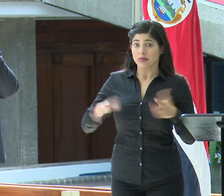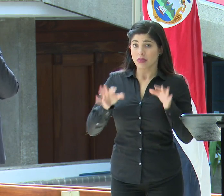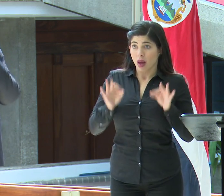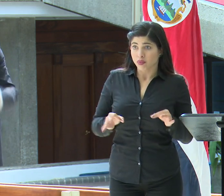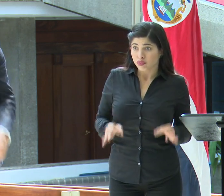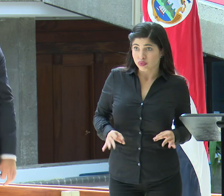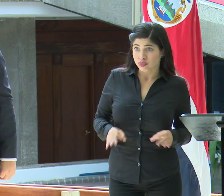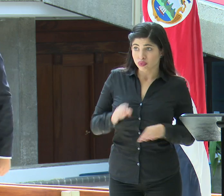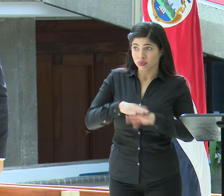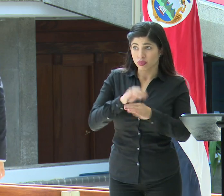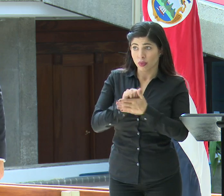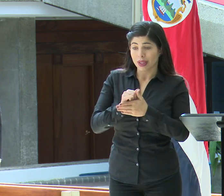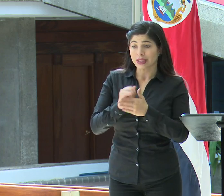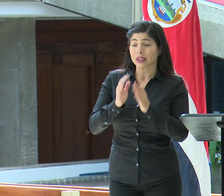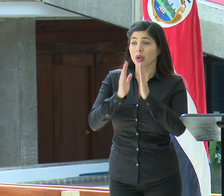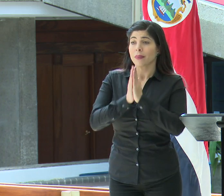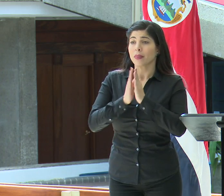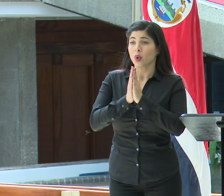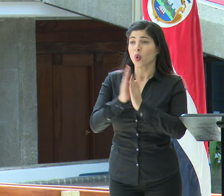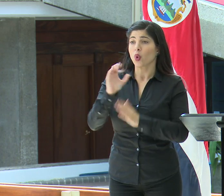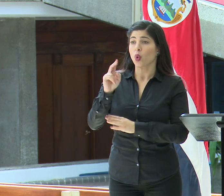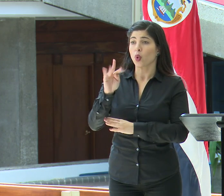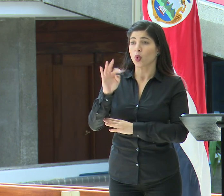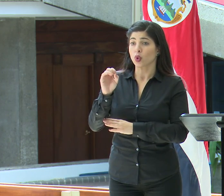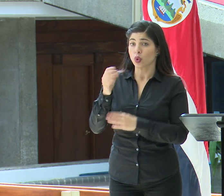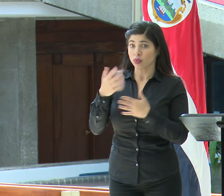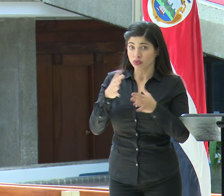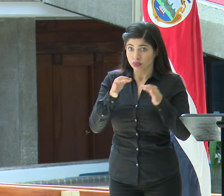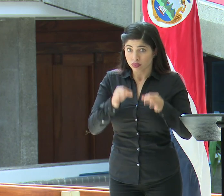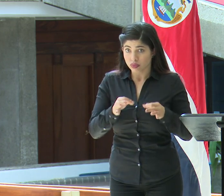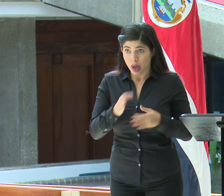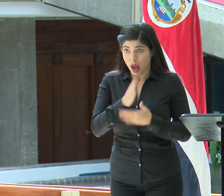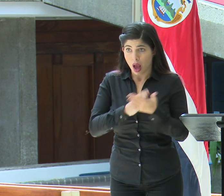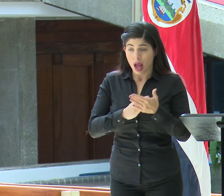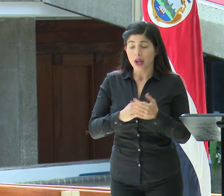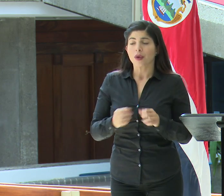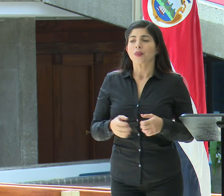decisiones específicas al respecto de cultos, que creo que eso es lo que se nos ha quedado un poco por fuera.